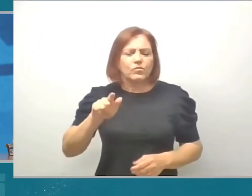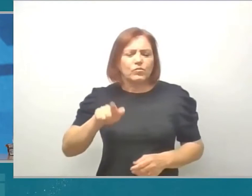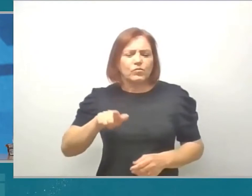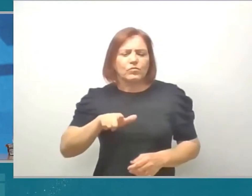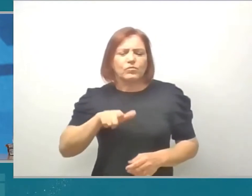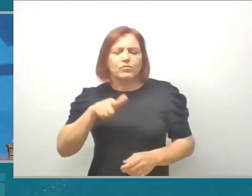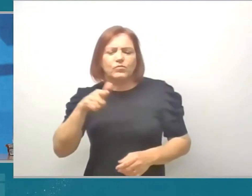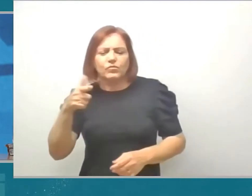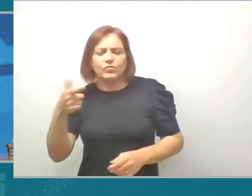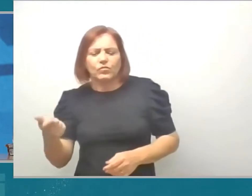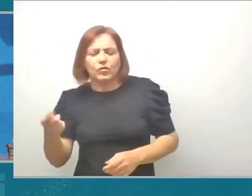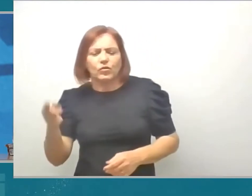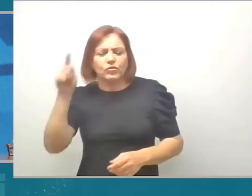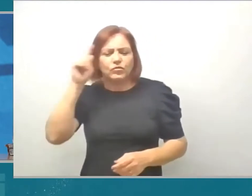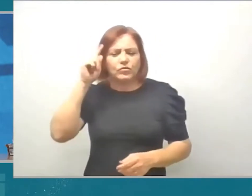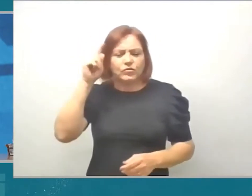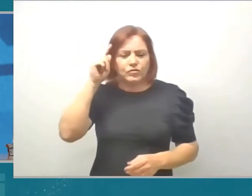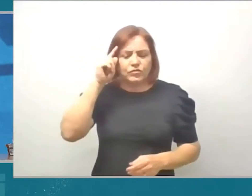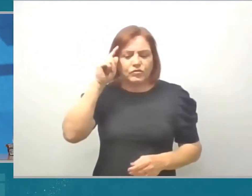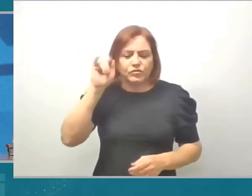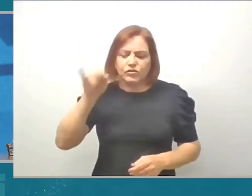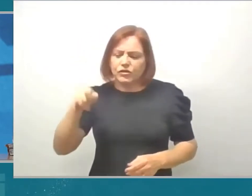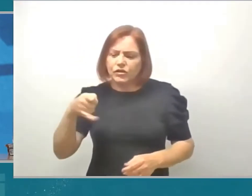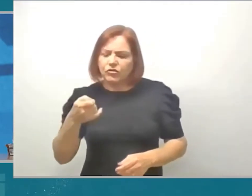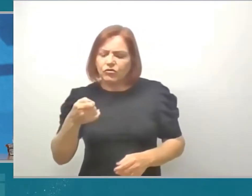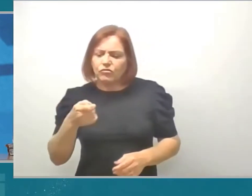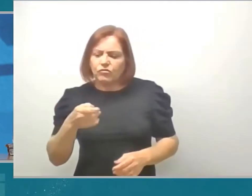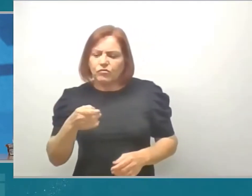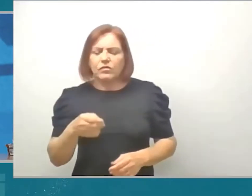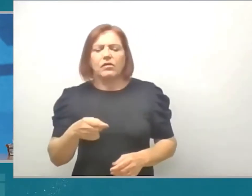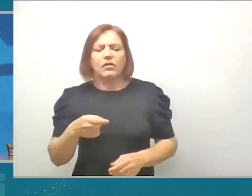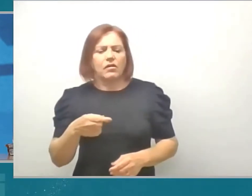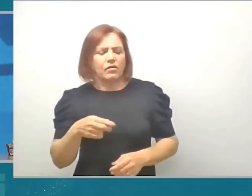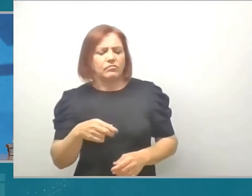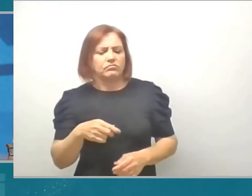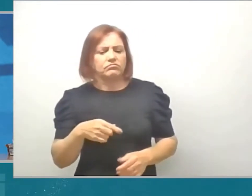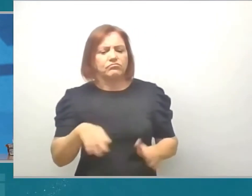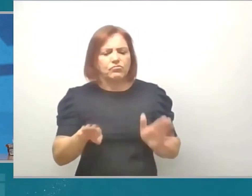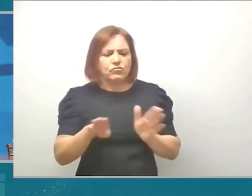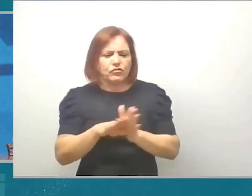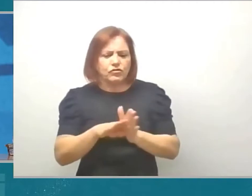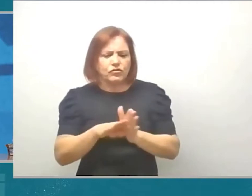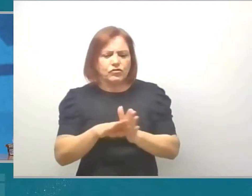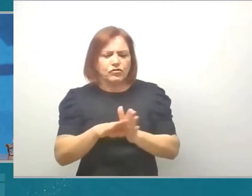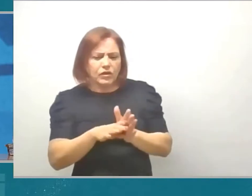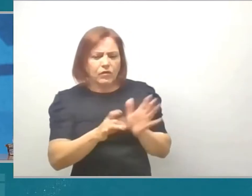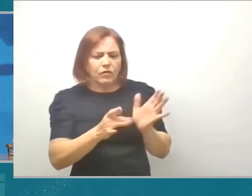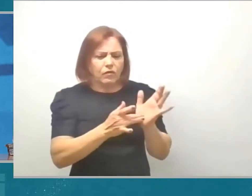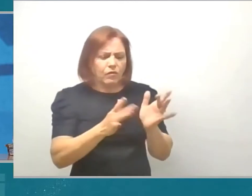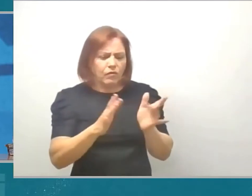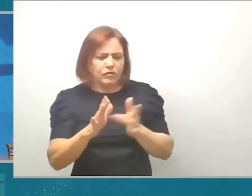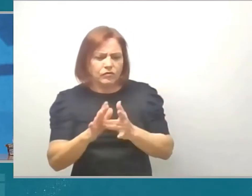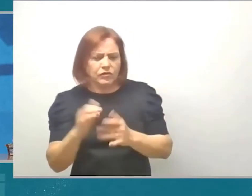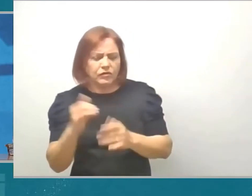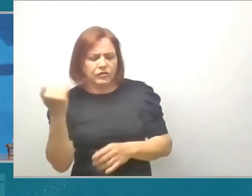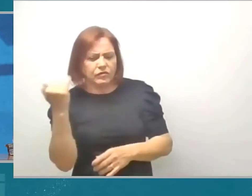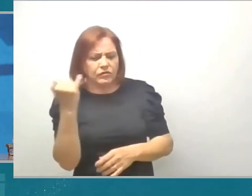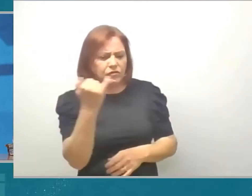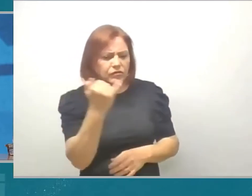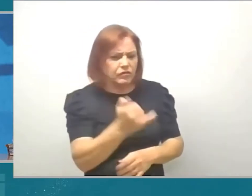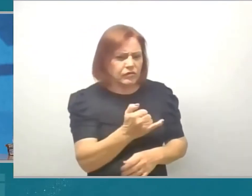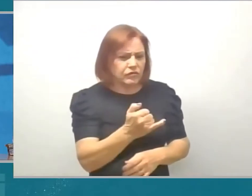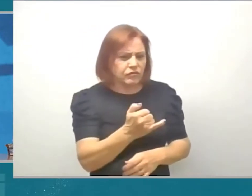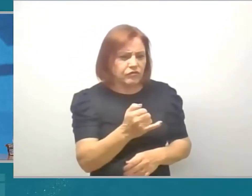vinha para ele e disse: eis o Cordeiro de Deus que tira o pecado